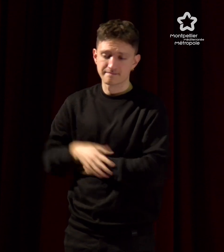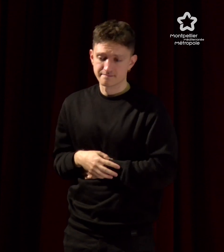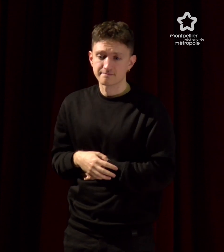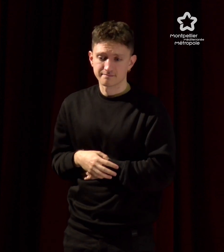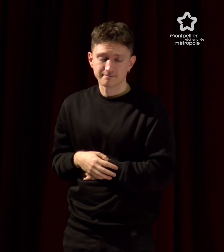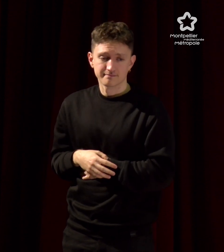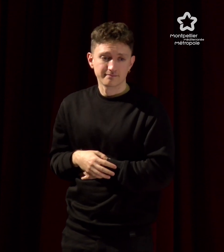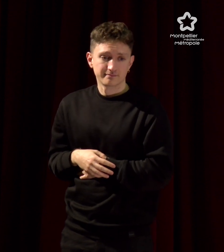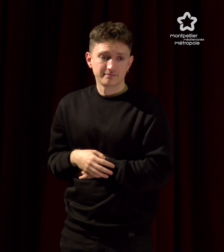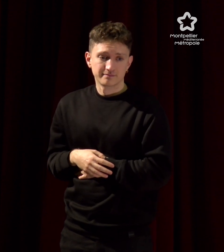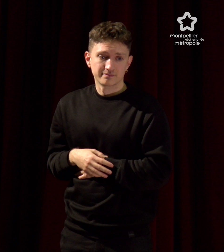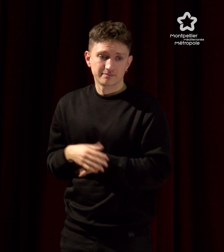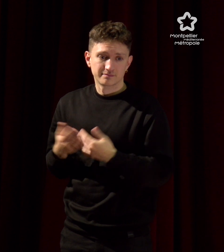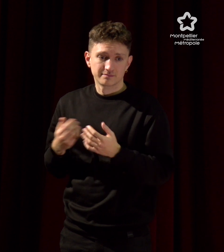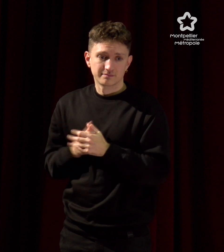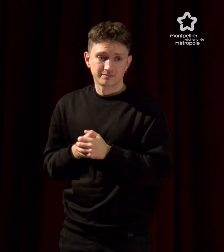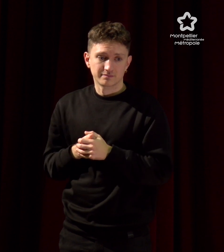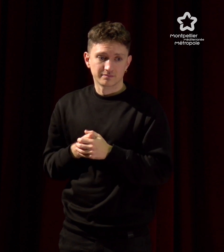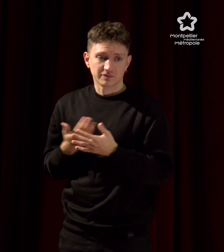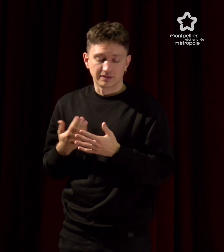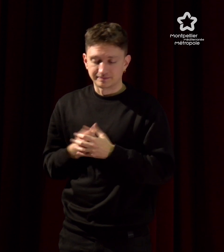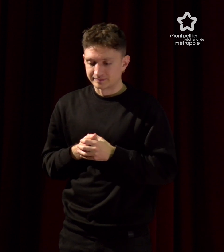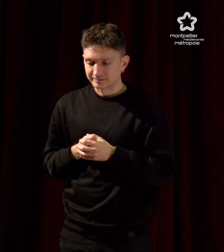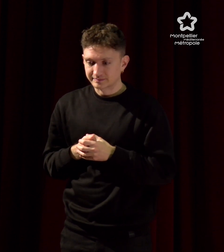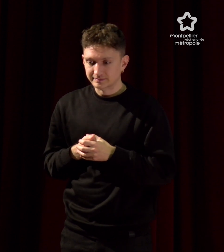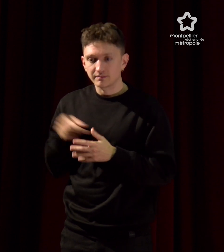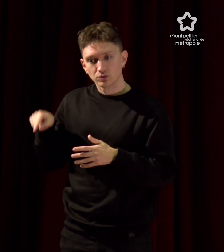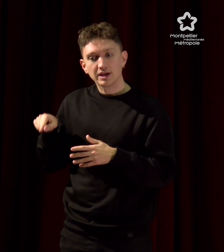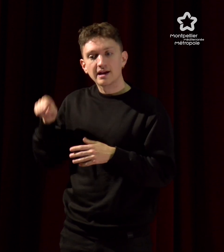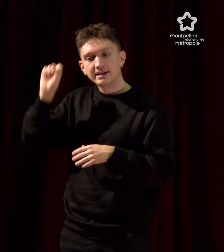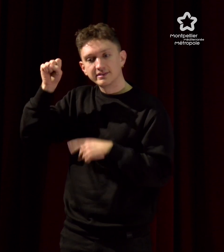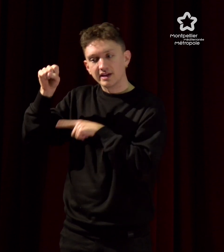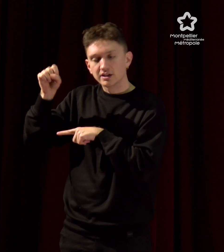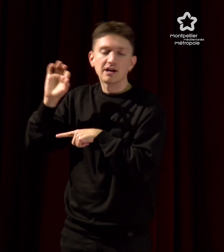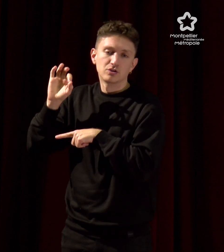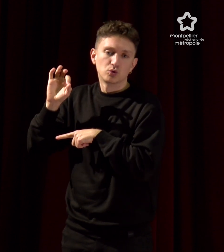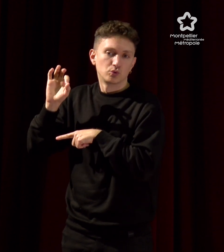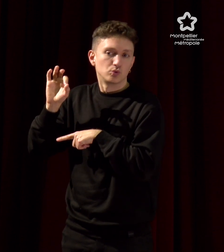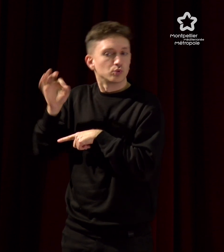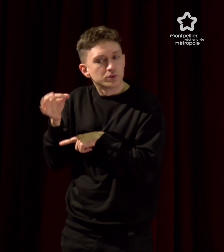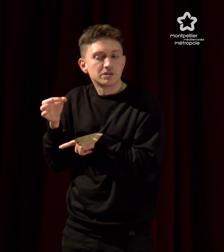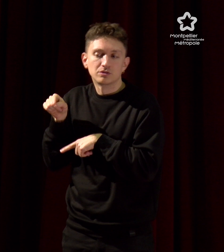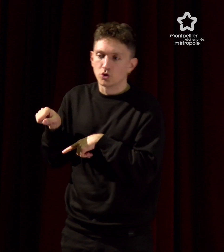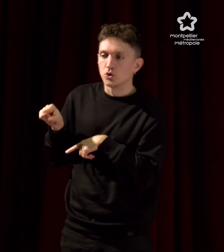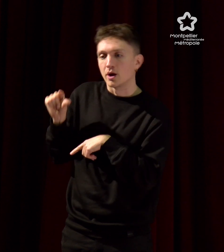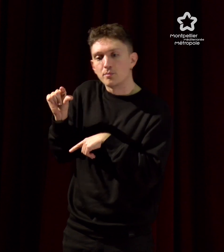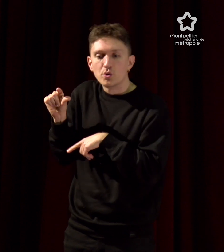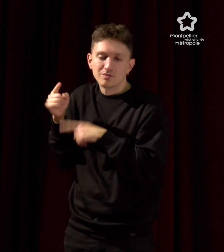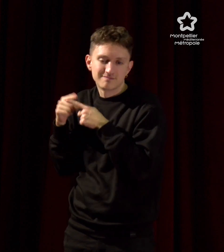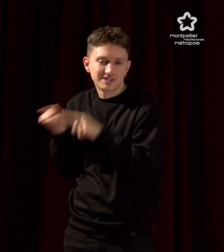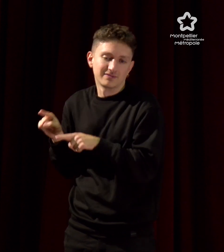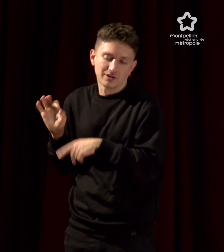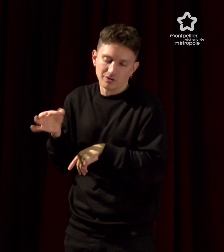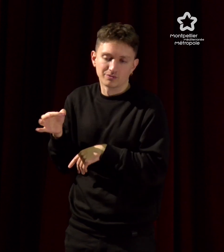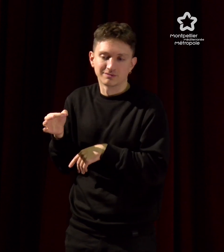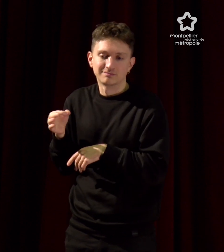ces génomes des steppes des Yamnaya. Donc eux, par contre, oui, ils ont une petite différence que n'ont